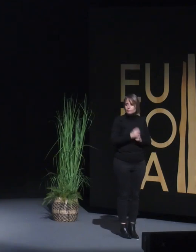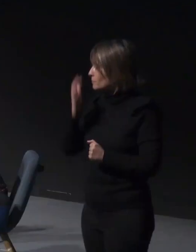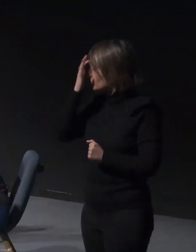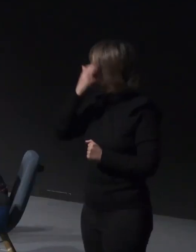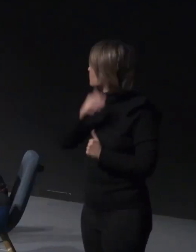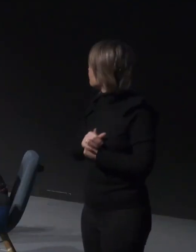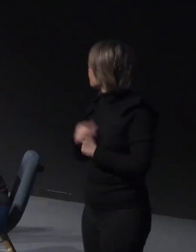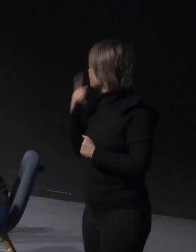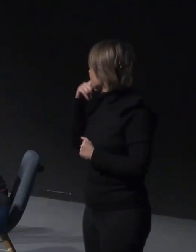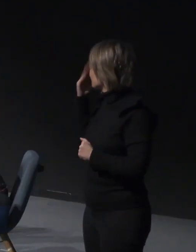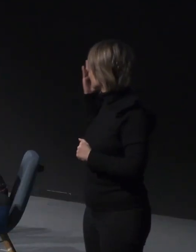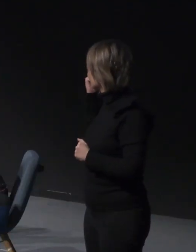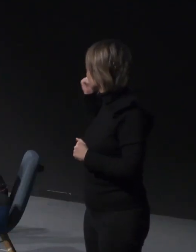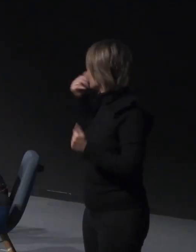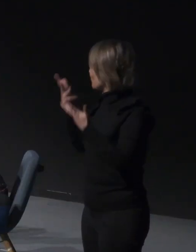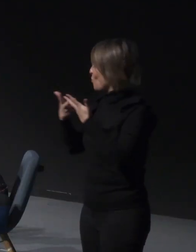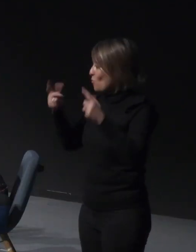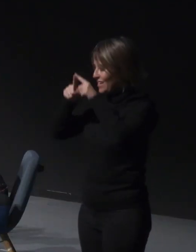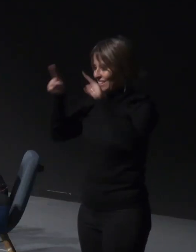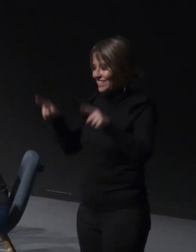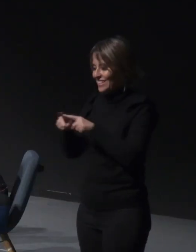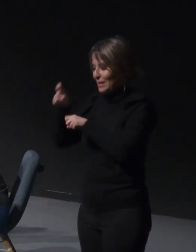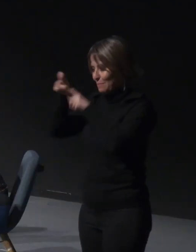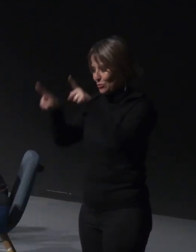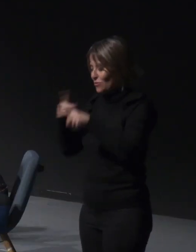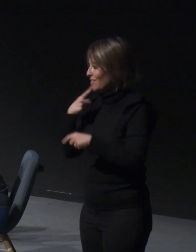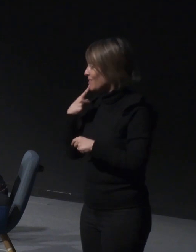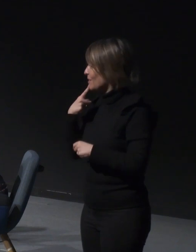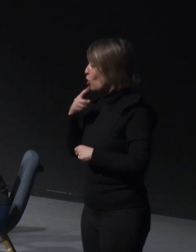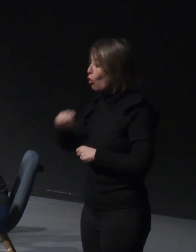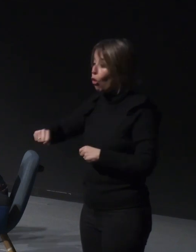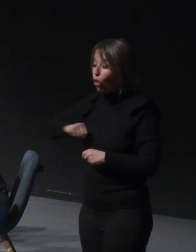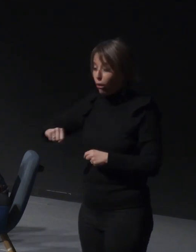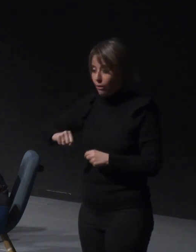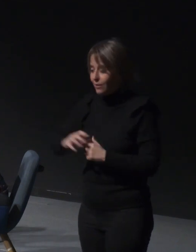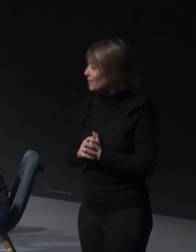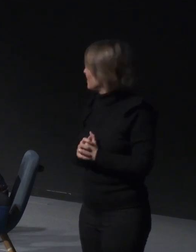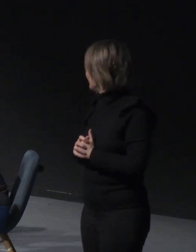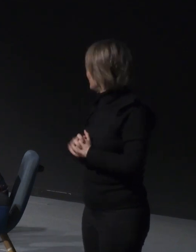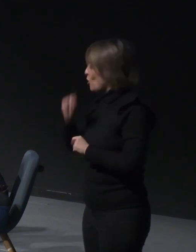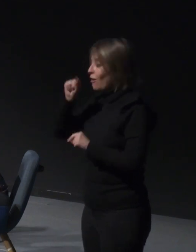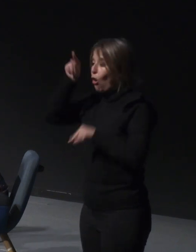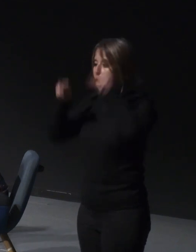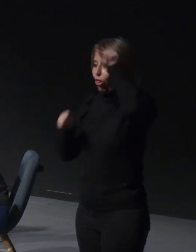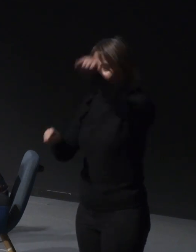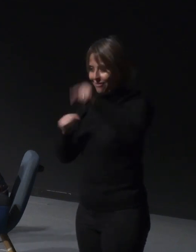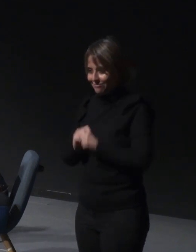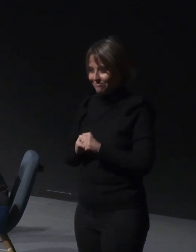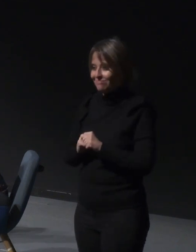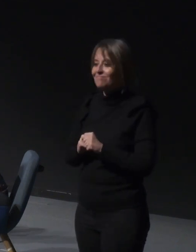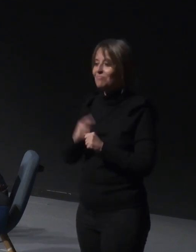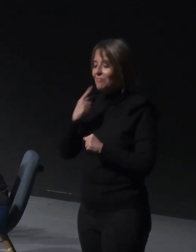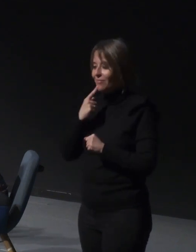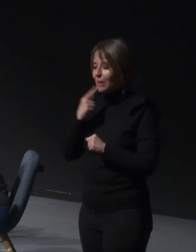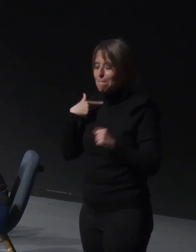Me voy a despedir con una chartela que ha llegado. Venga. Que no pregunta, dice, joder, bien, exclamación. Si dice de taco, bien.